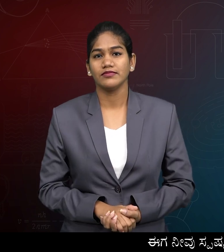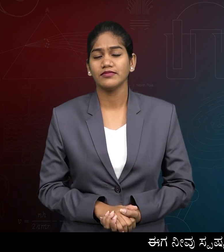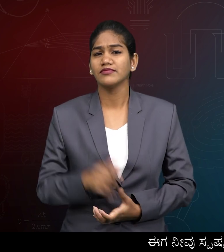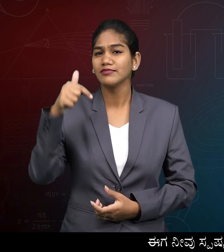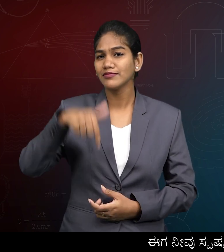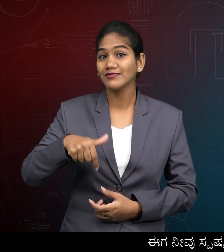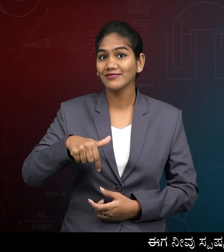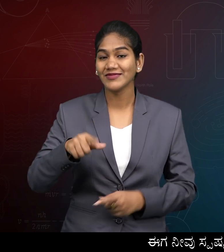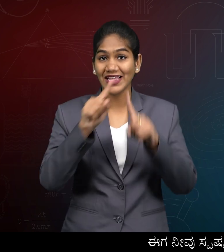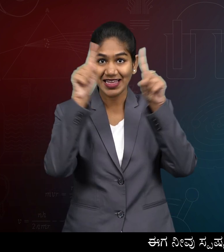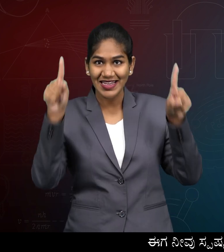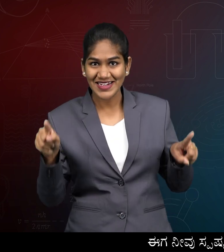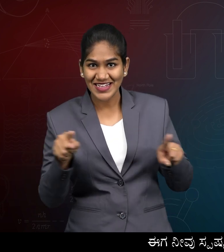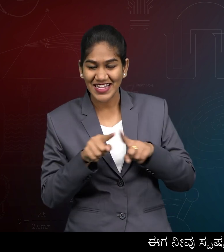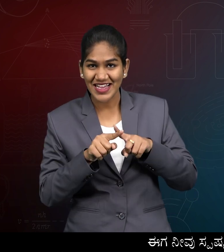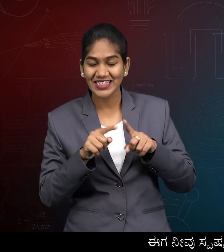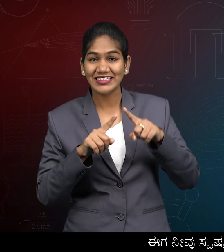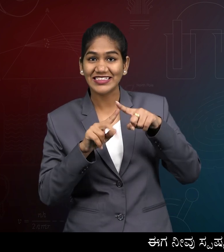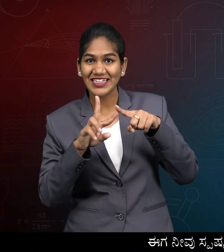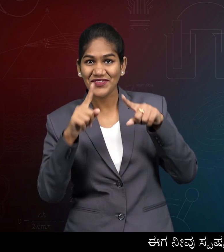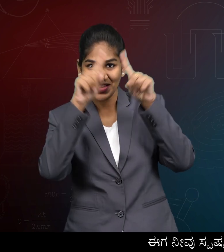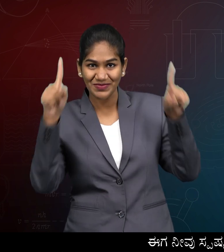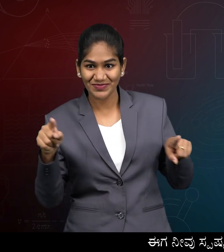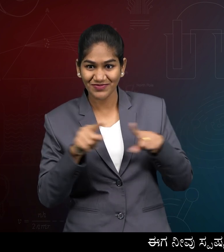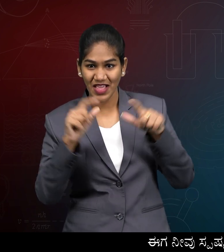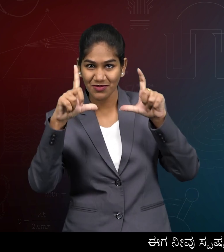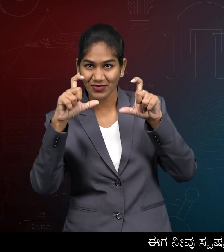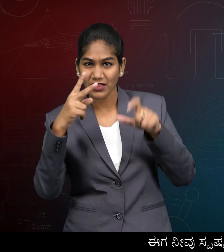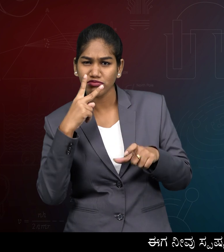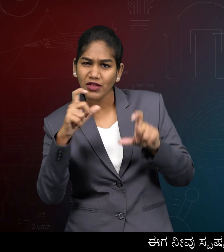ಈಗ ನೀವು ಸ್ಪಷ್ಟ ಚಿತ್ರಣವನ್ನು ಪಡೆಯುತ್ತೀರಿ.